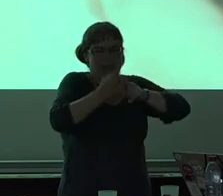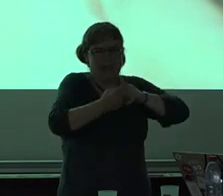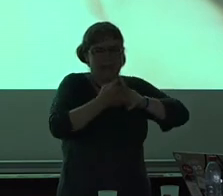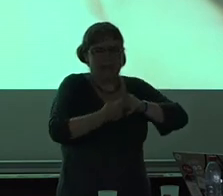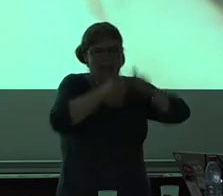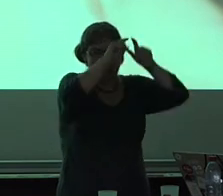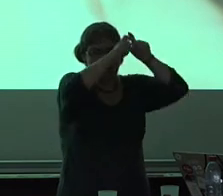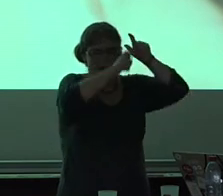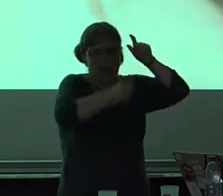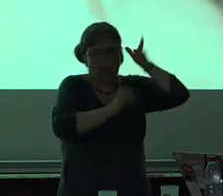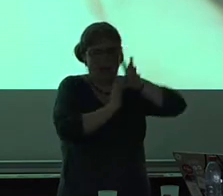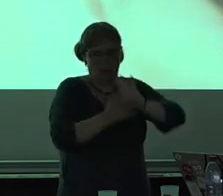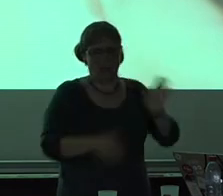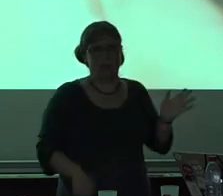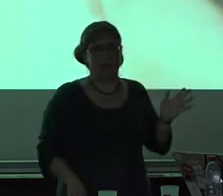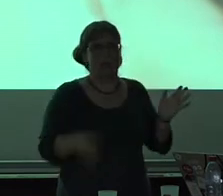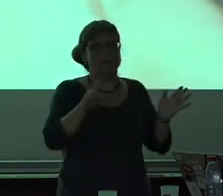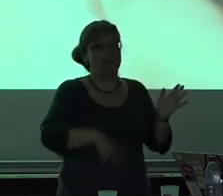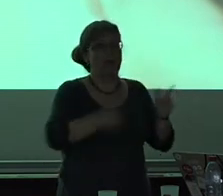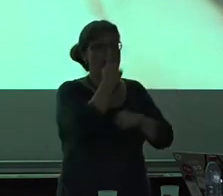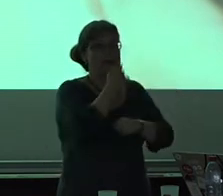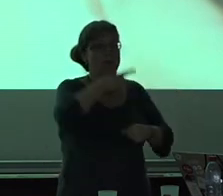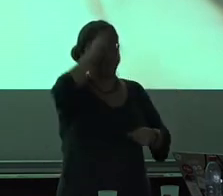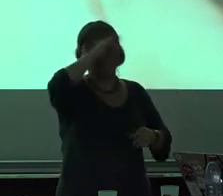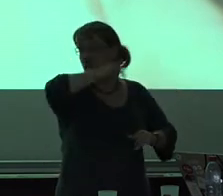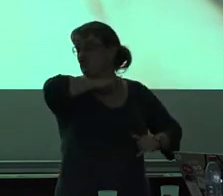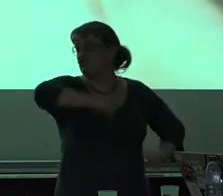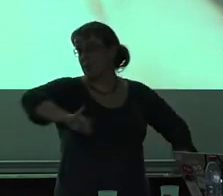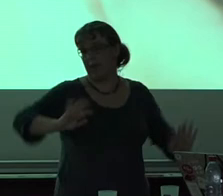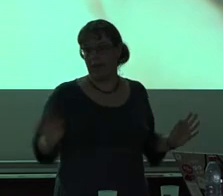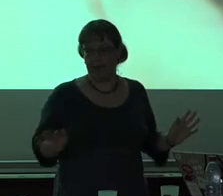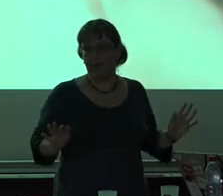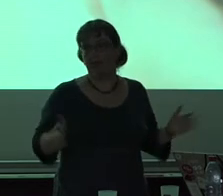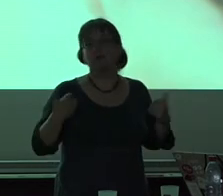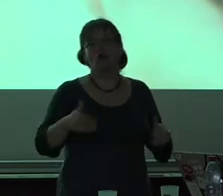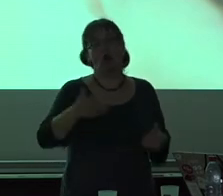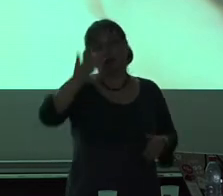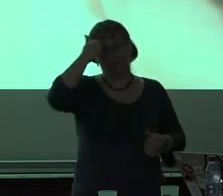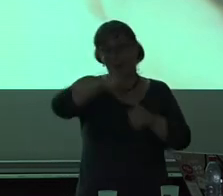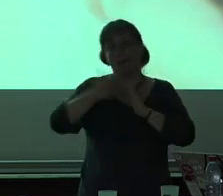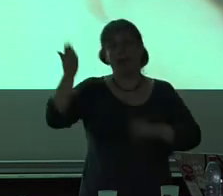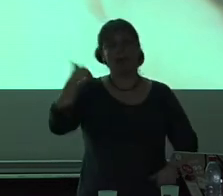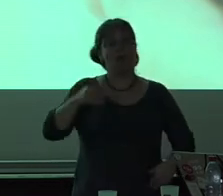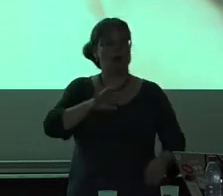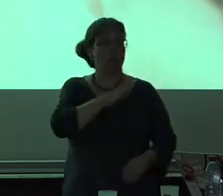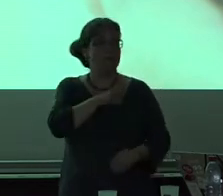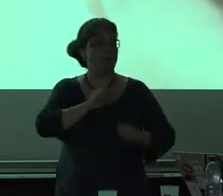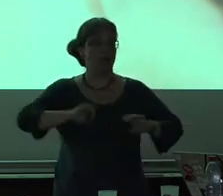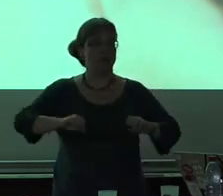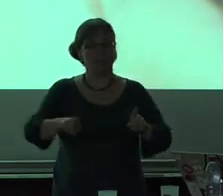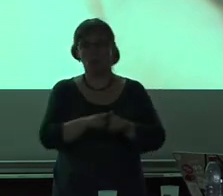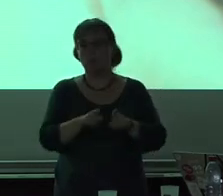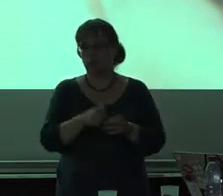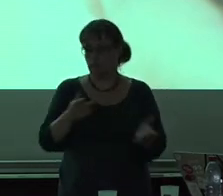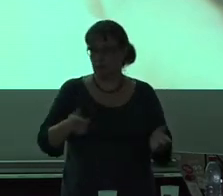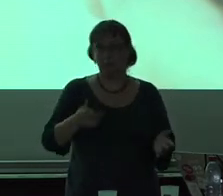La seule question stupide, c'est celle qu'on n'ose pas poser. Ça, on le dit quand on est en cours et quand on est professeur. En tout cas, quand on est un professeur sympa qui